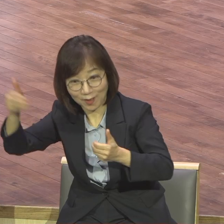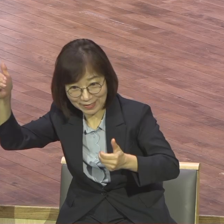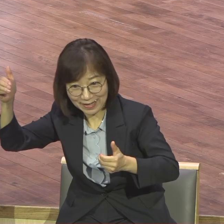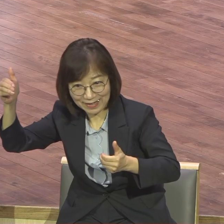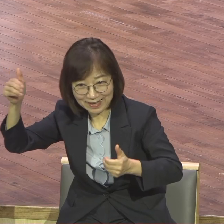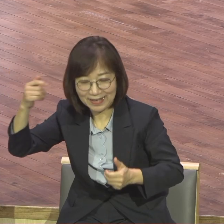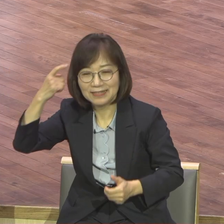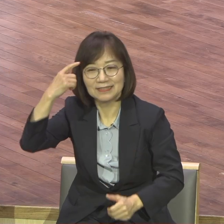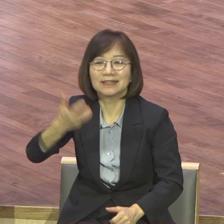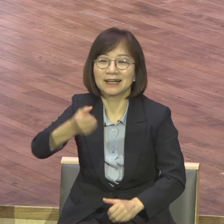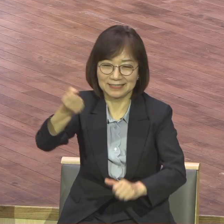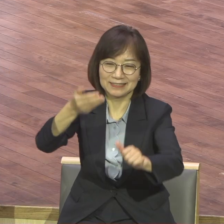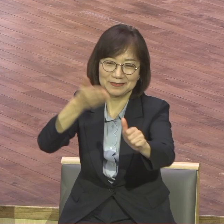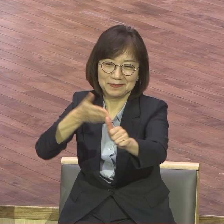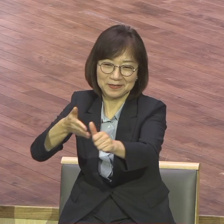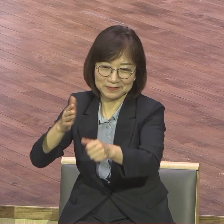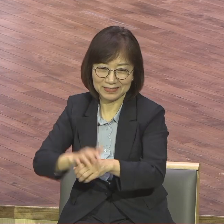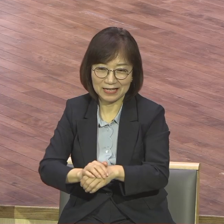삶.